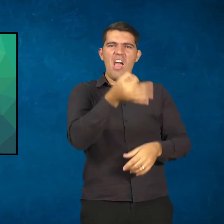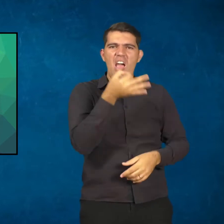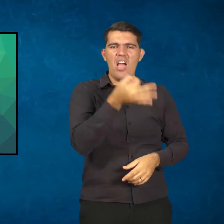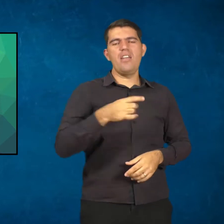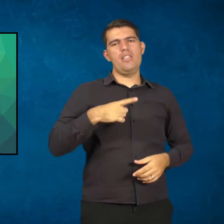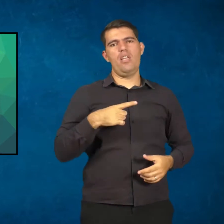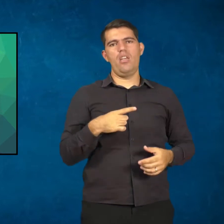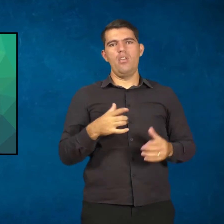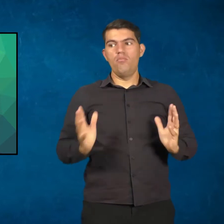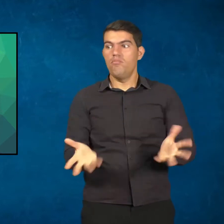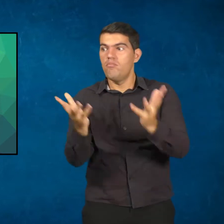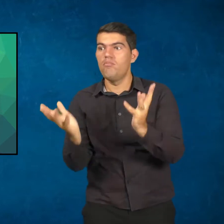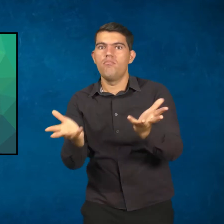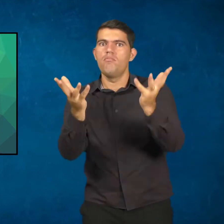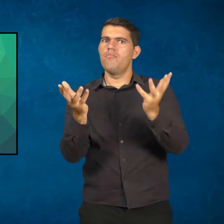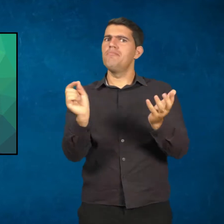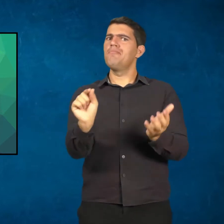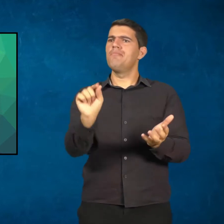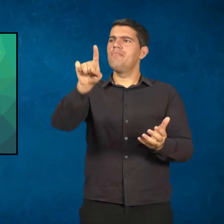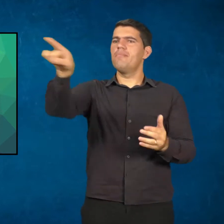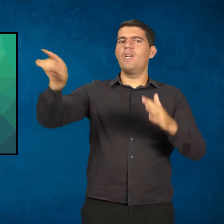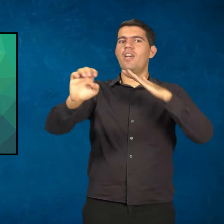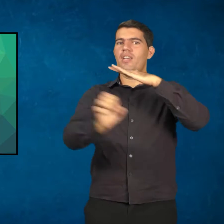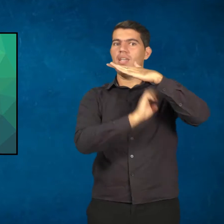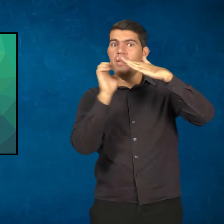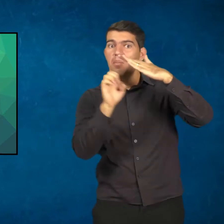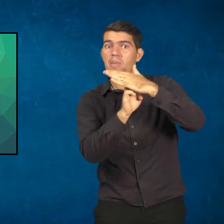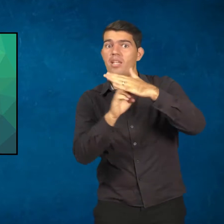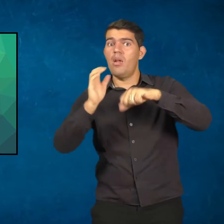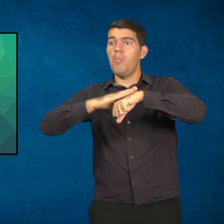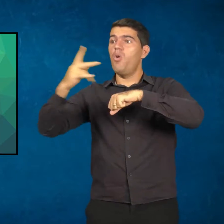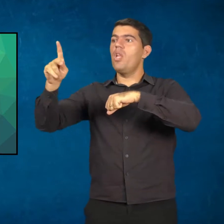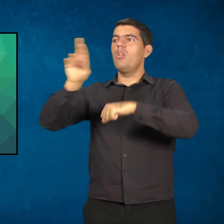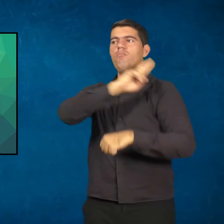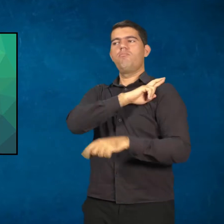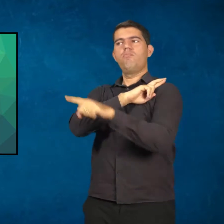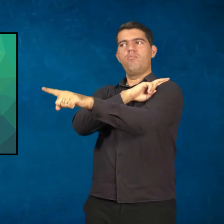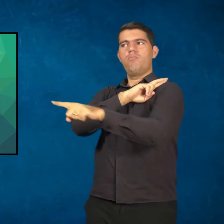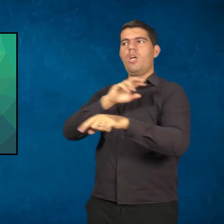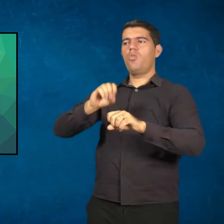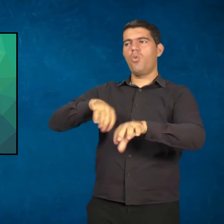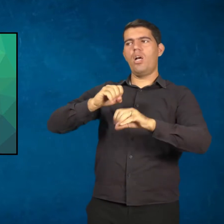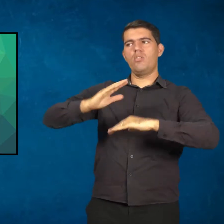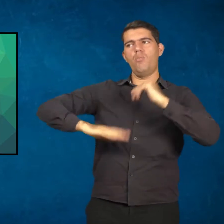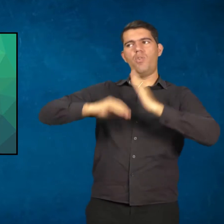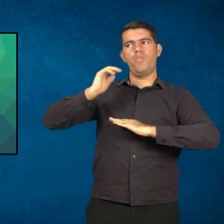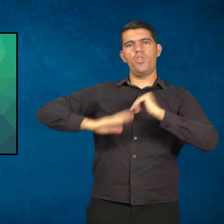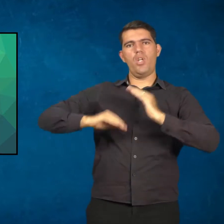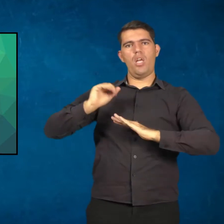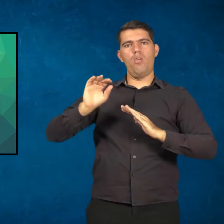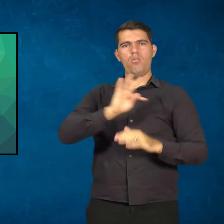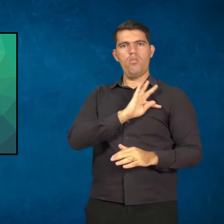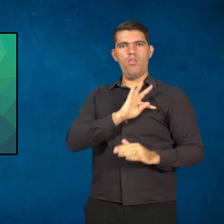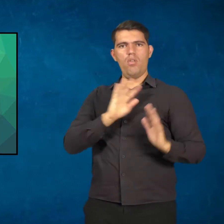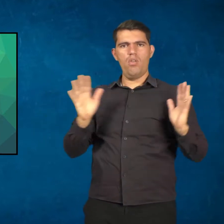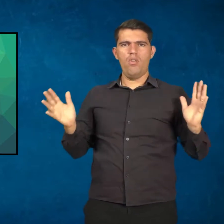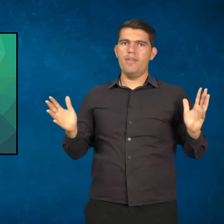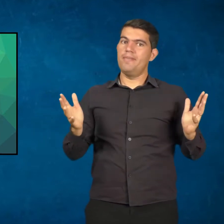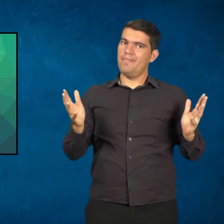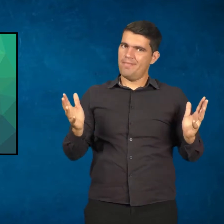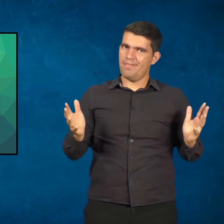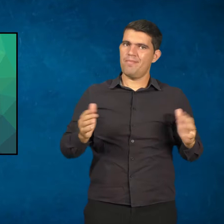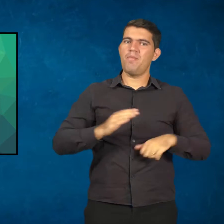os empresários a assumirem a responsabilidade pela formação profissional. Isso reforçou